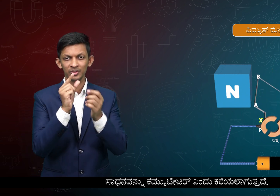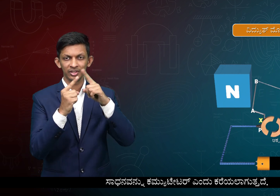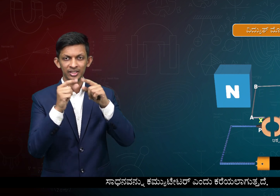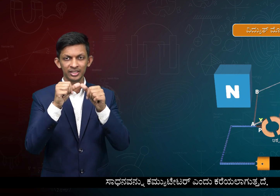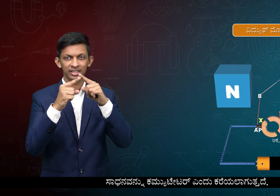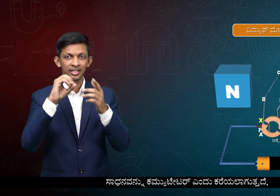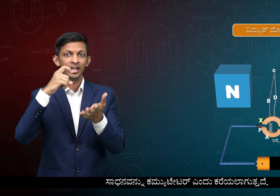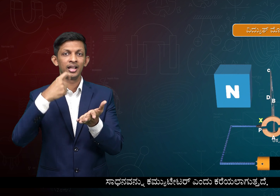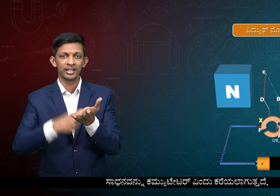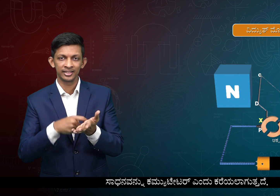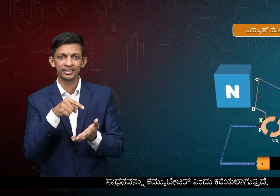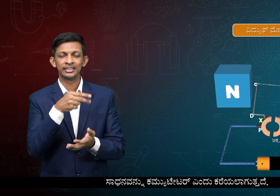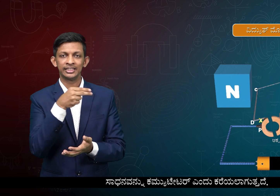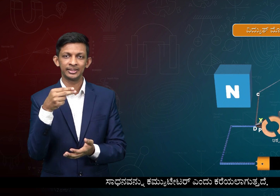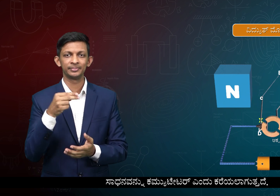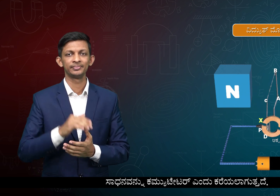ಎಂದು ಕರೆಯಲಾಗುತ್ತದೆ.